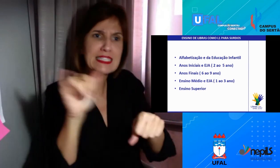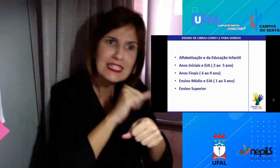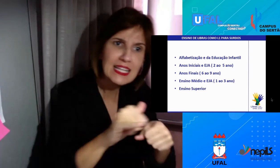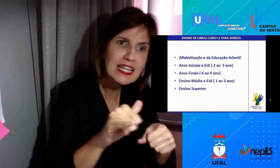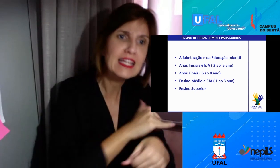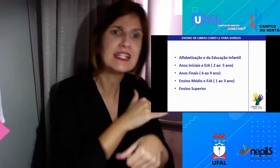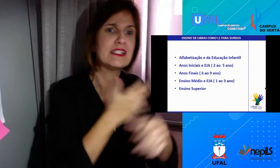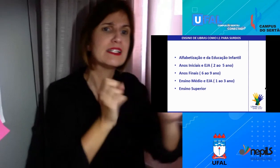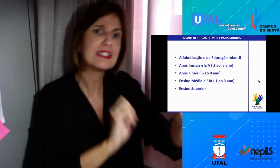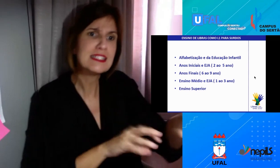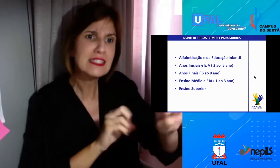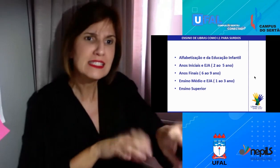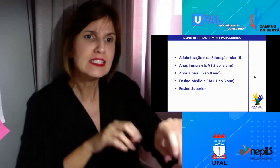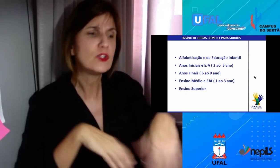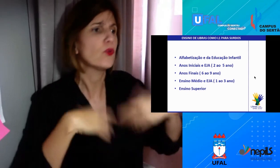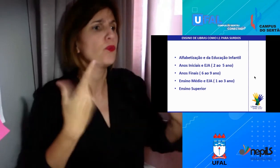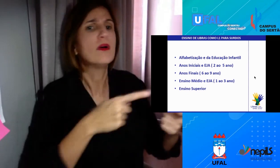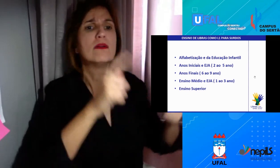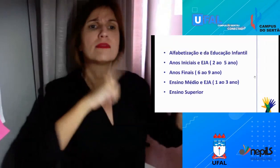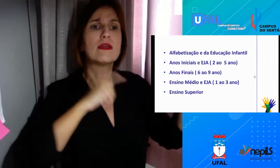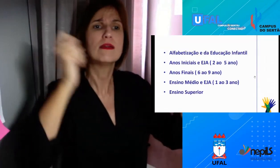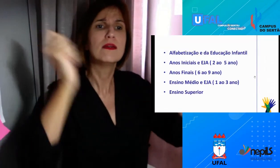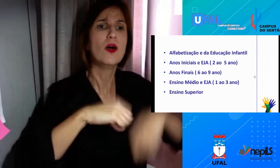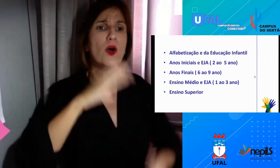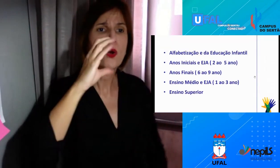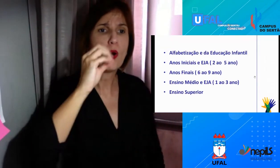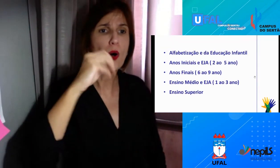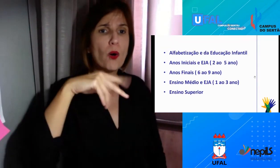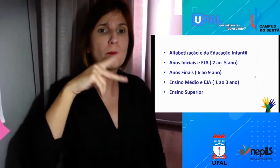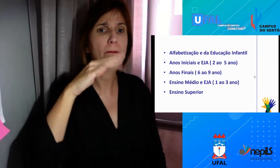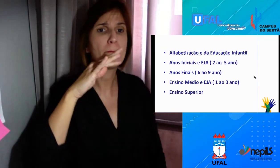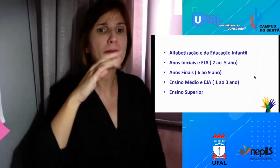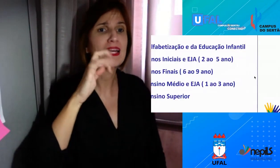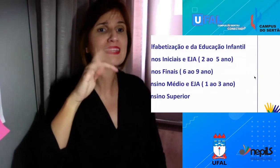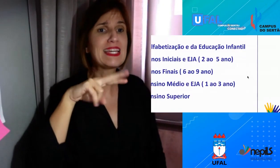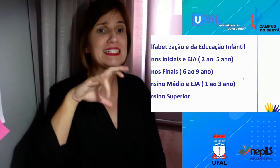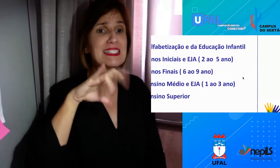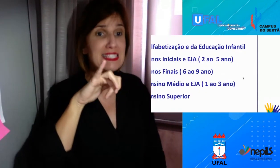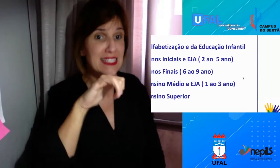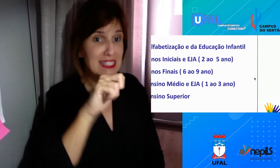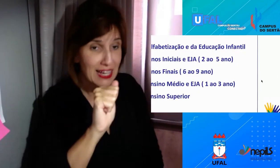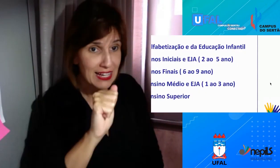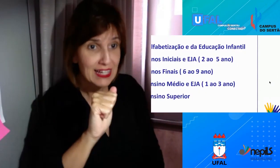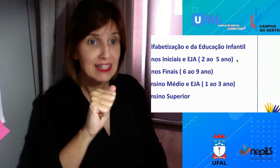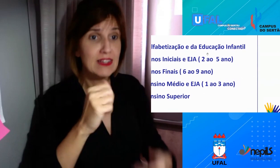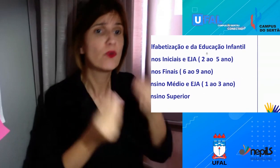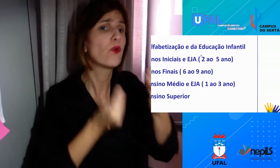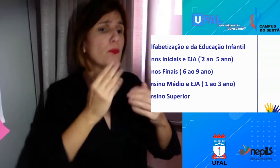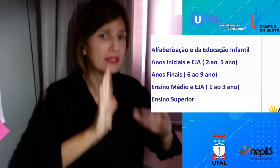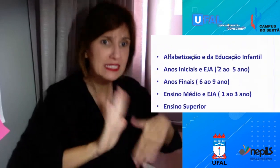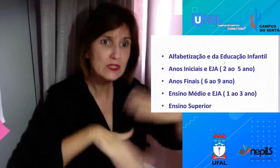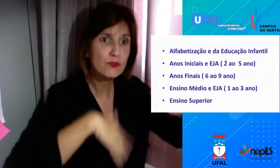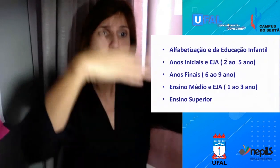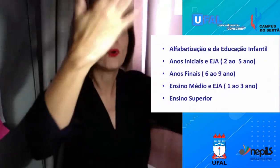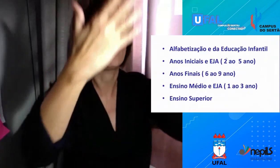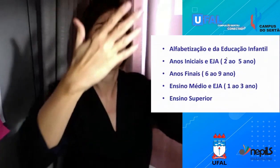tratam de referências, estratégias, formas, possibilidades de desenvolvimento